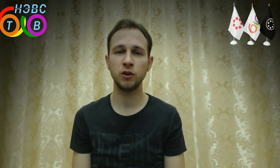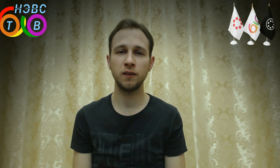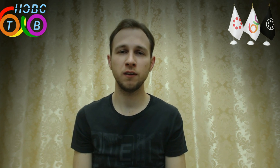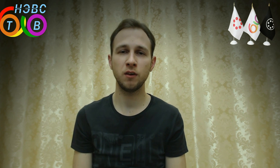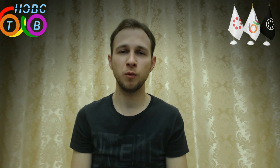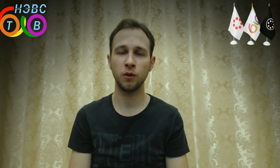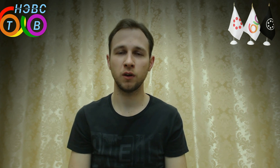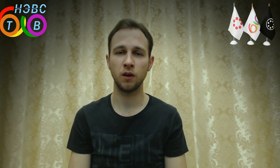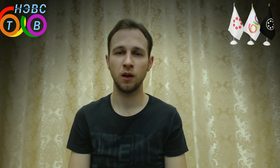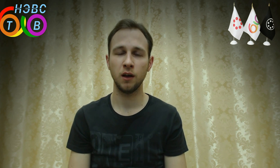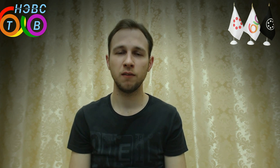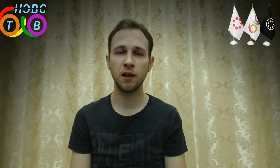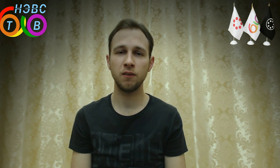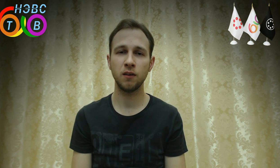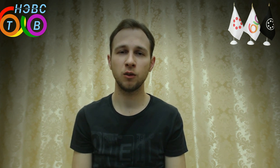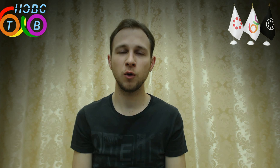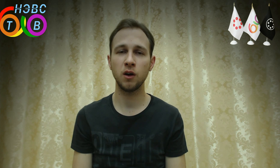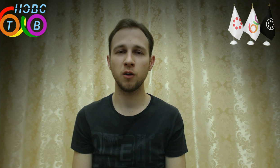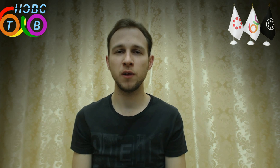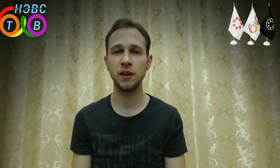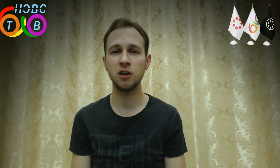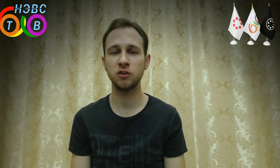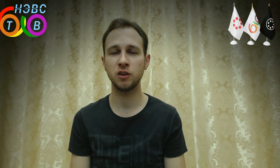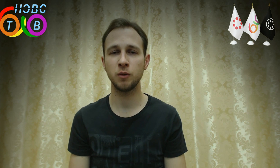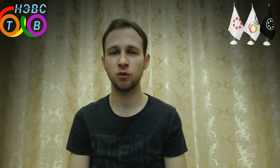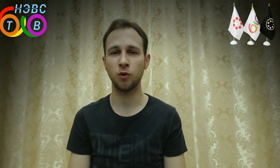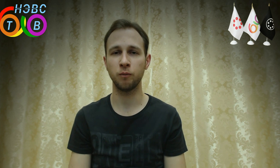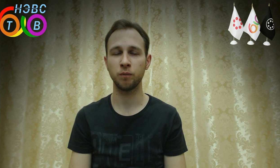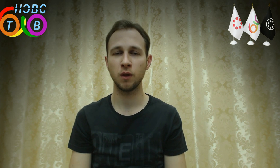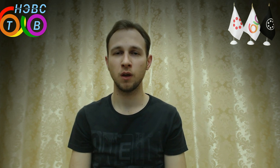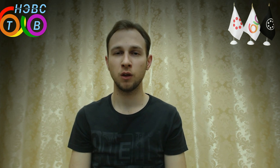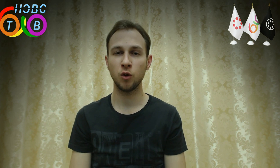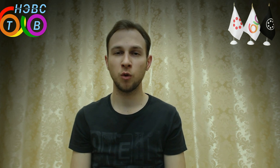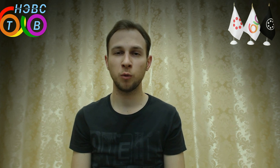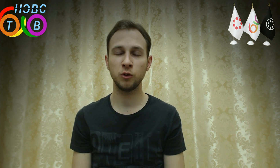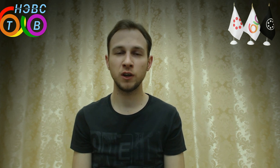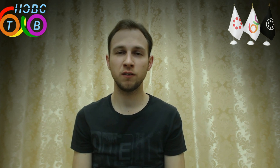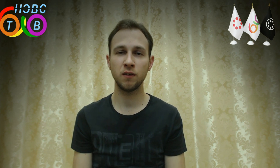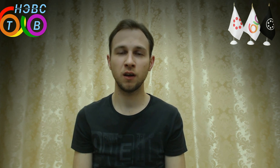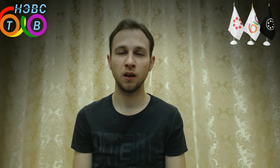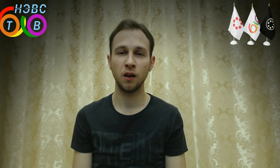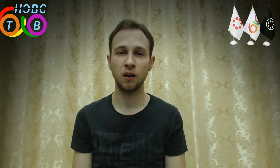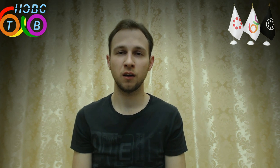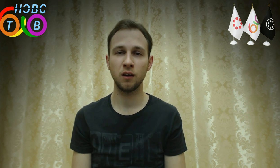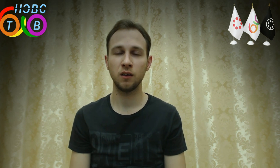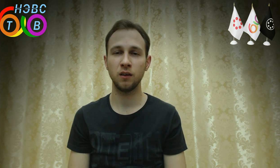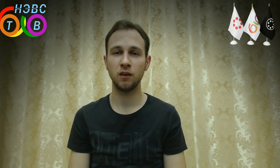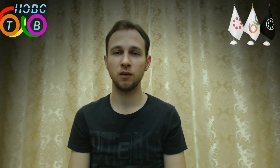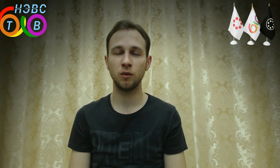будущий отец ребенка является только биологическим отцом, то получается,